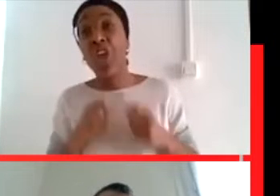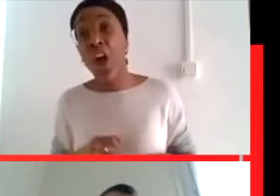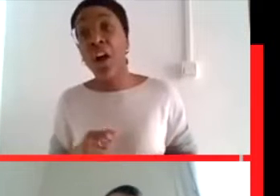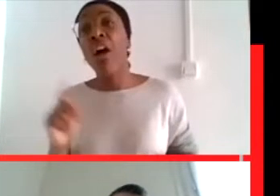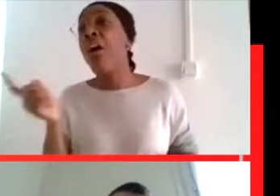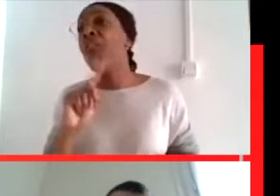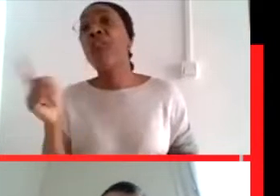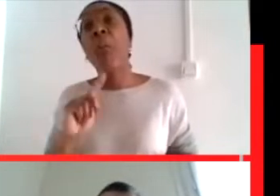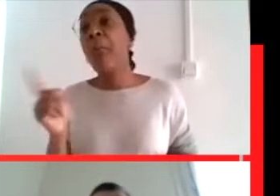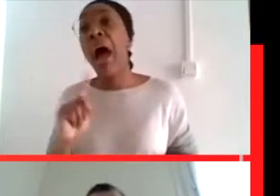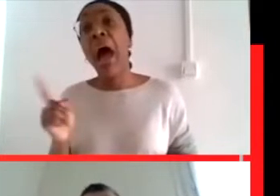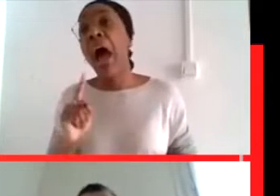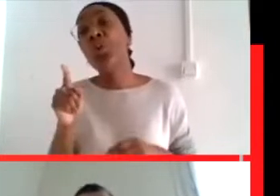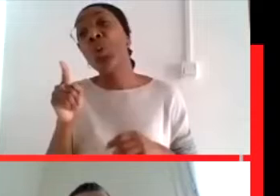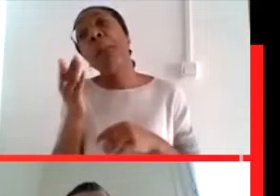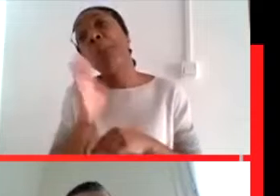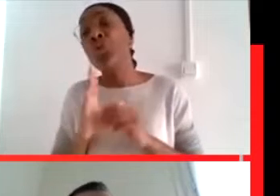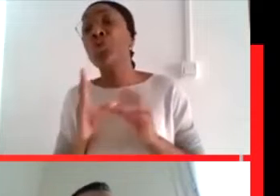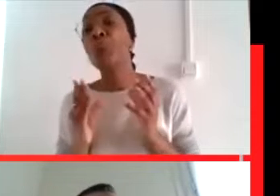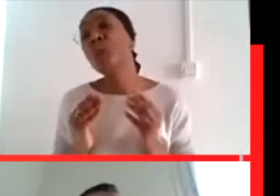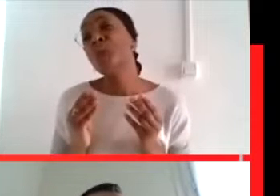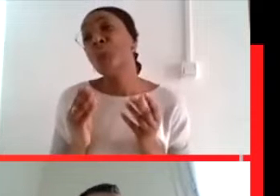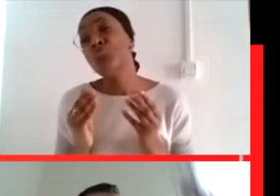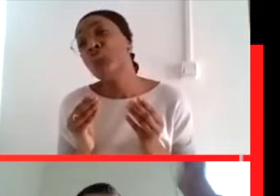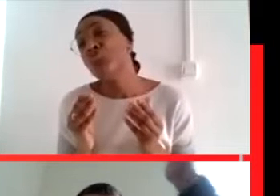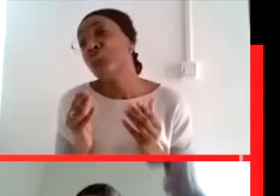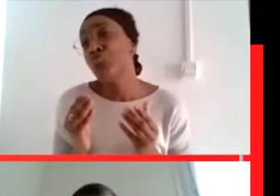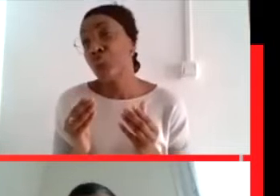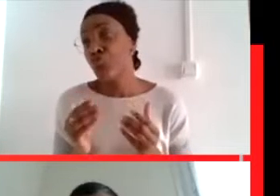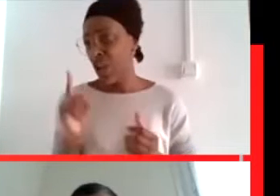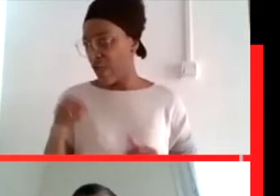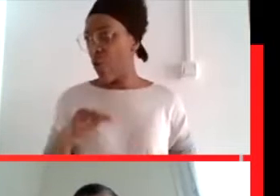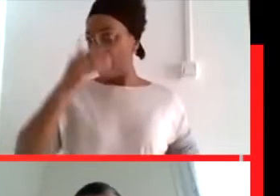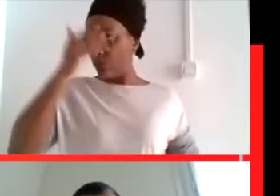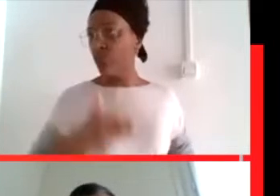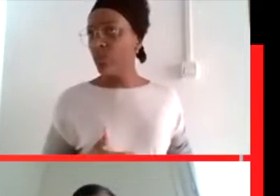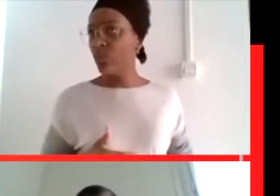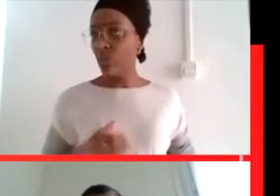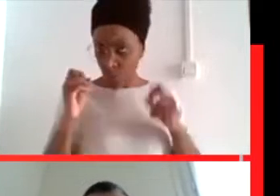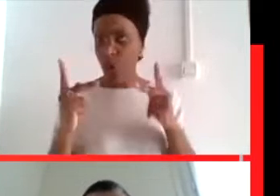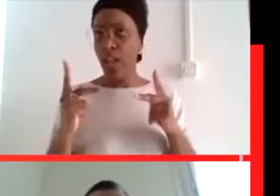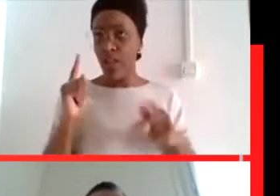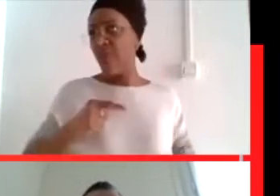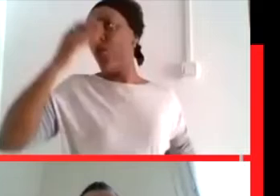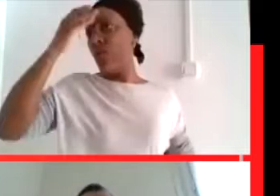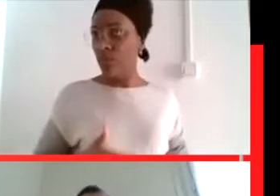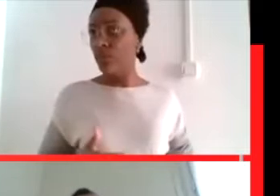jamais transparaître, qui vous êtes vraiment, soyez de marbre en toutes